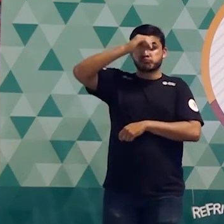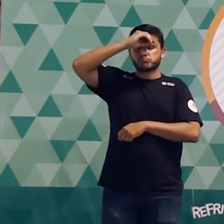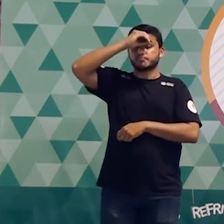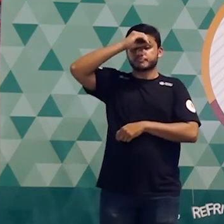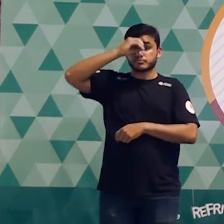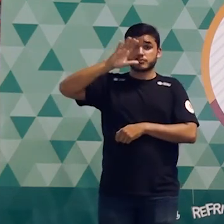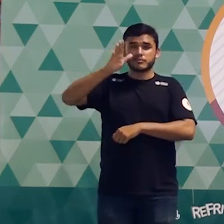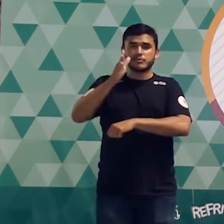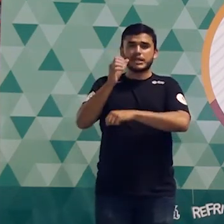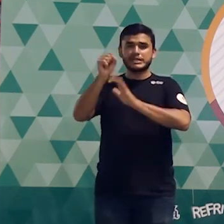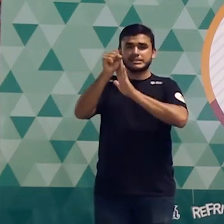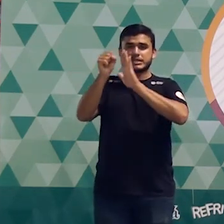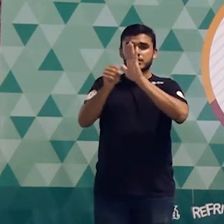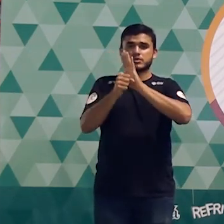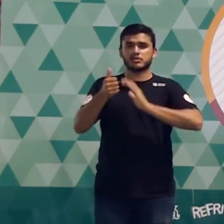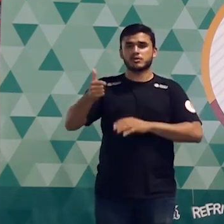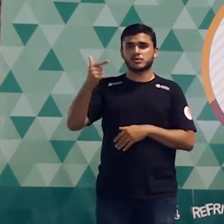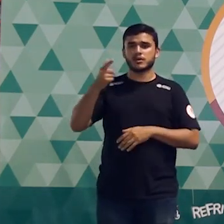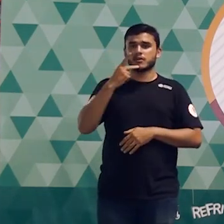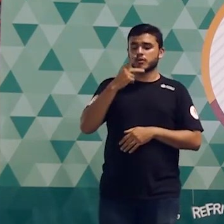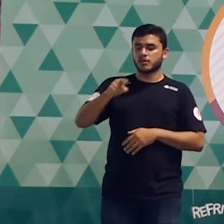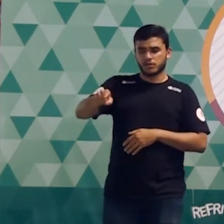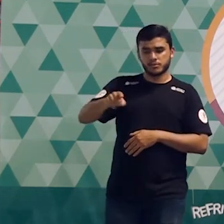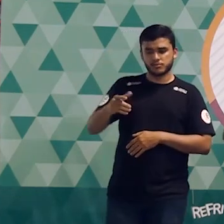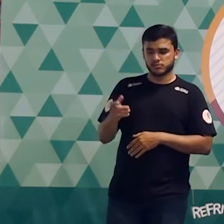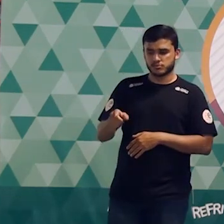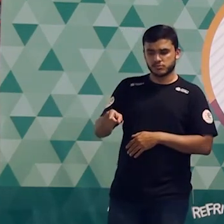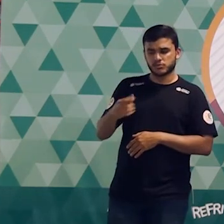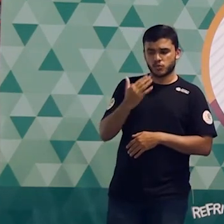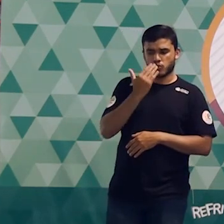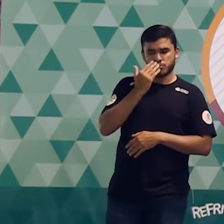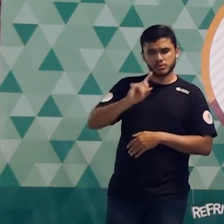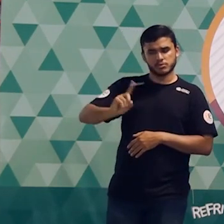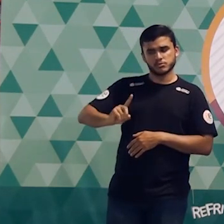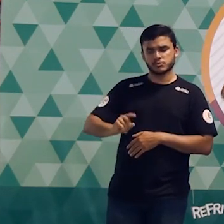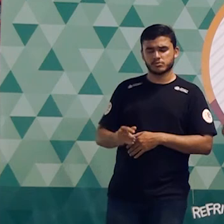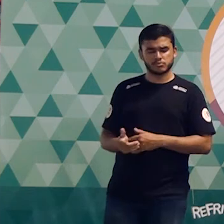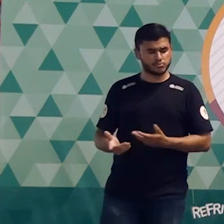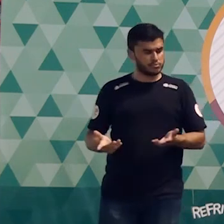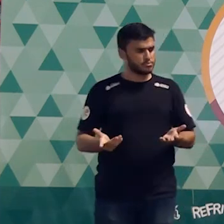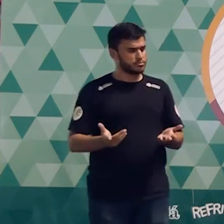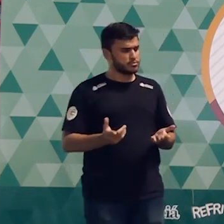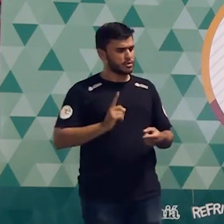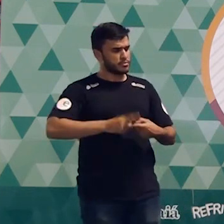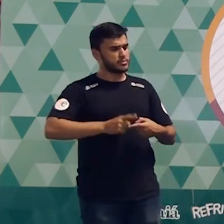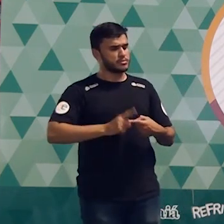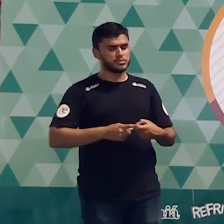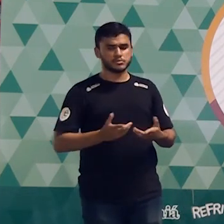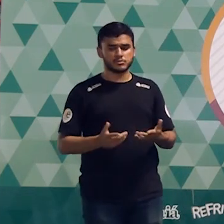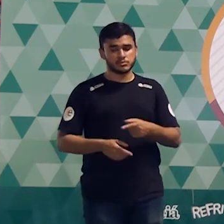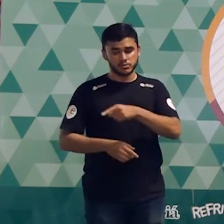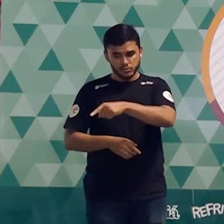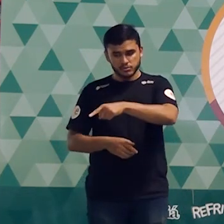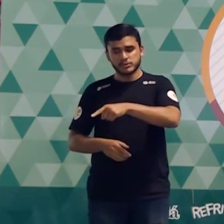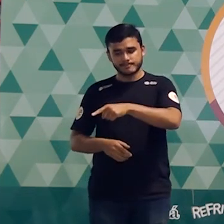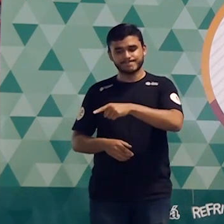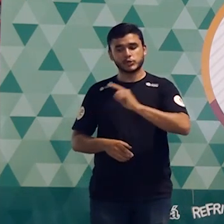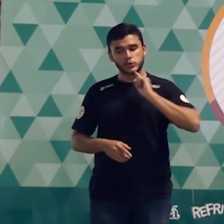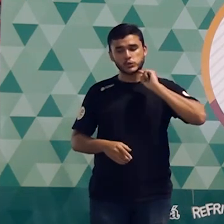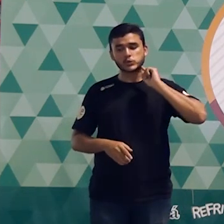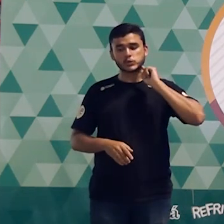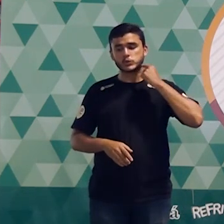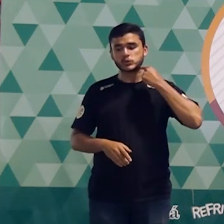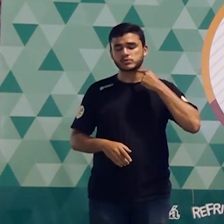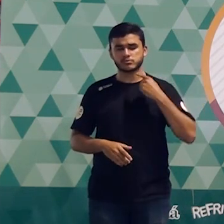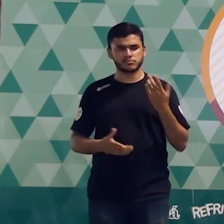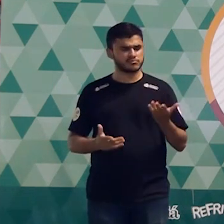pessoa no século XII e dissesse, ei cara, come esse negócio aí não, cai no chão. Aí o cara ia olhar, por quê? Não, bicho, pode ter alguma coisa.